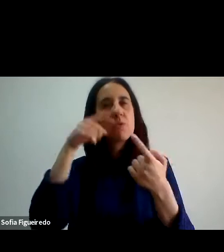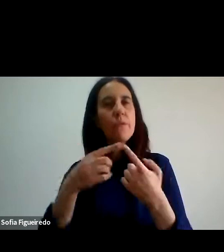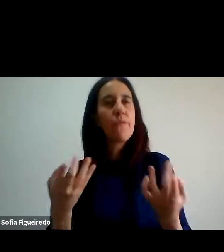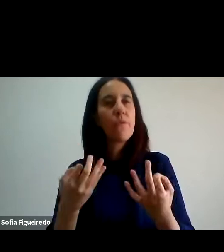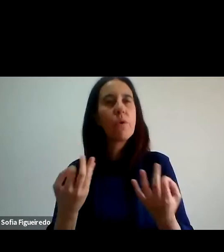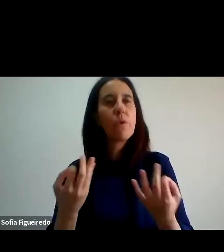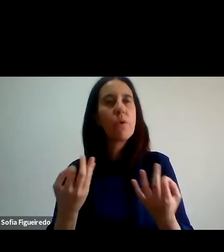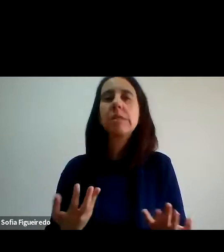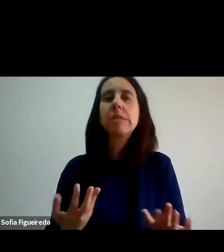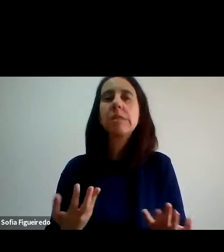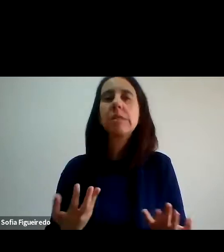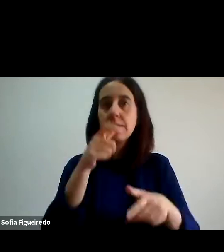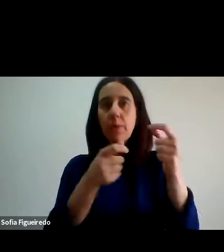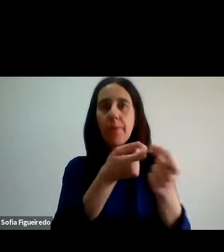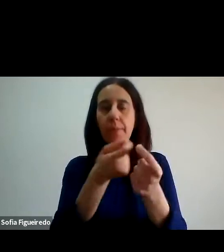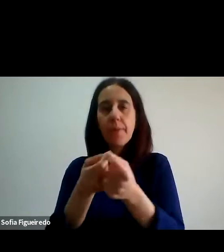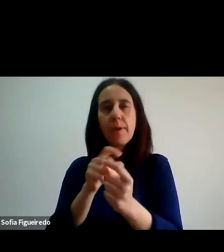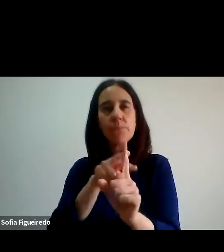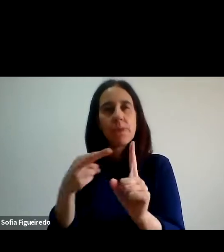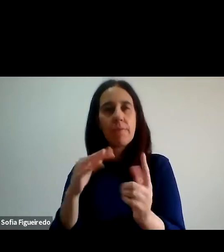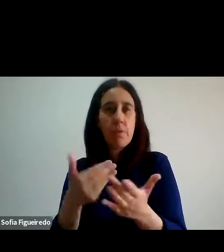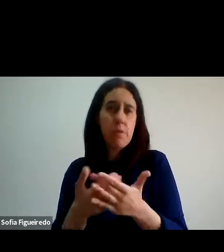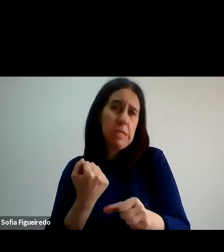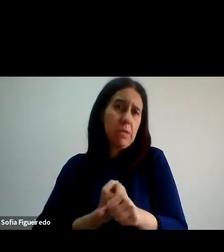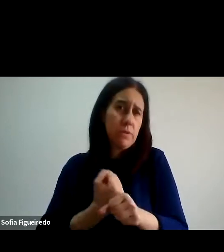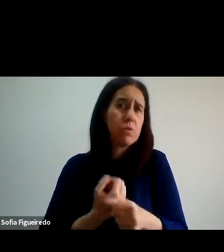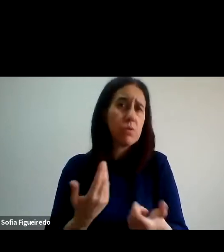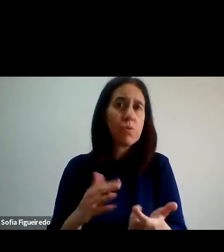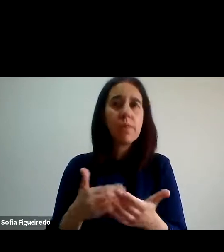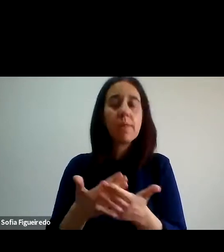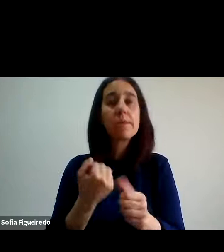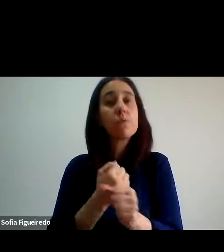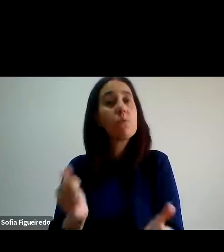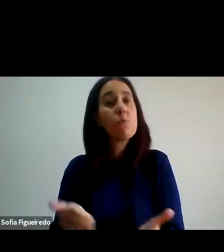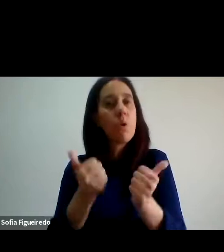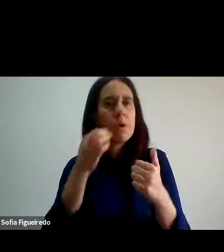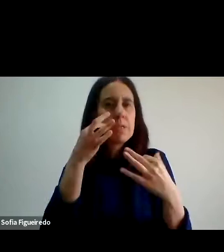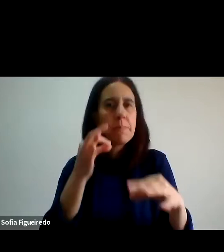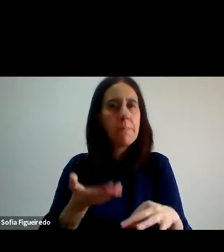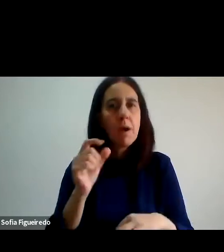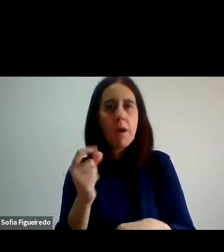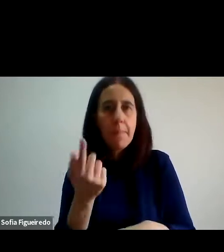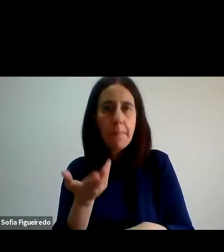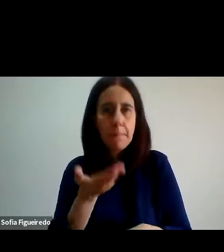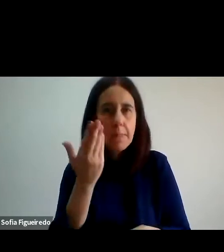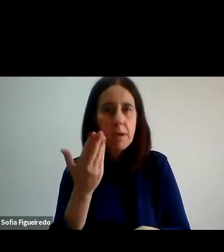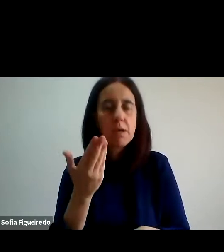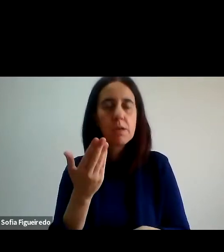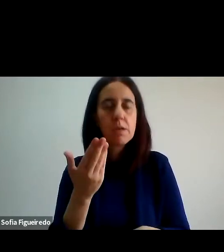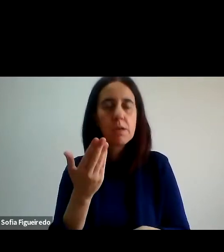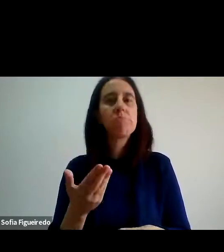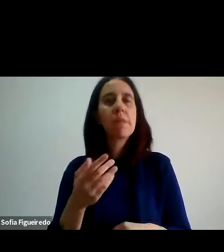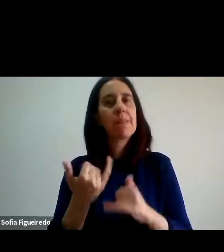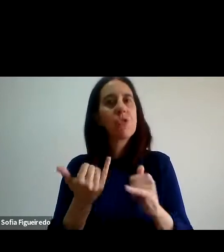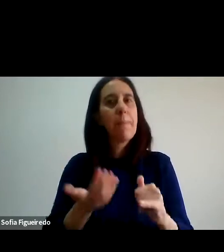precisamente aproximar os cidadãos numa perspectiva também de melhoria de serviço, proporcionar melhor serviço, mais simples, mais rápido, mais digital,